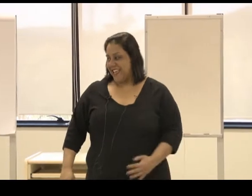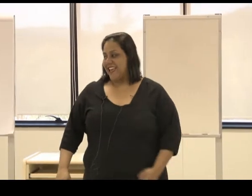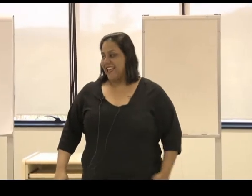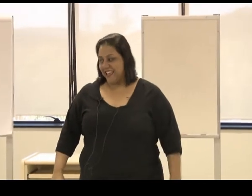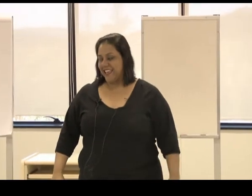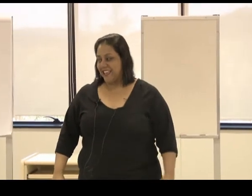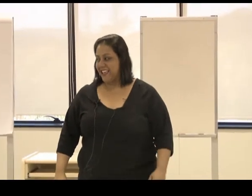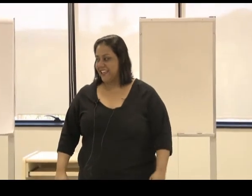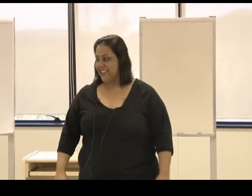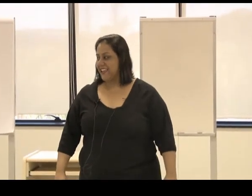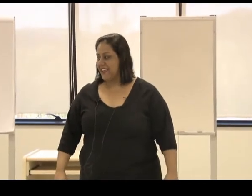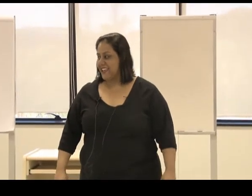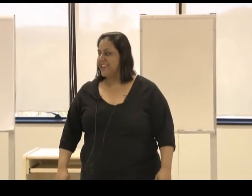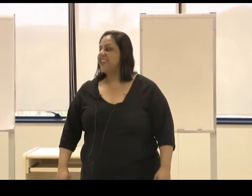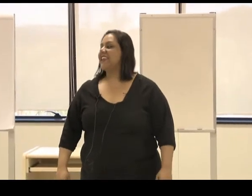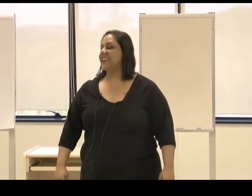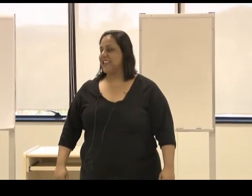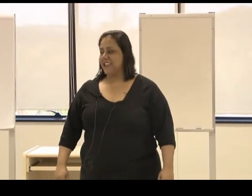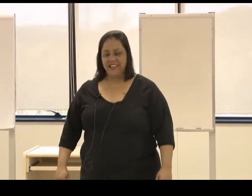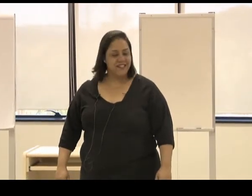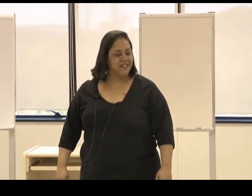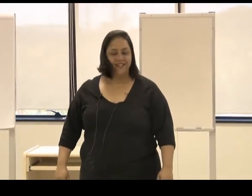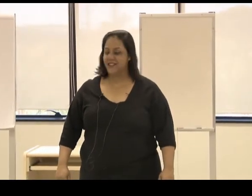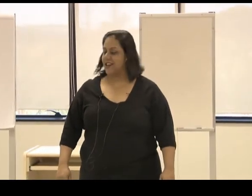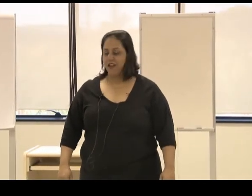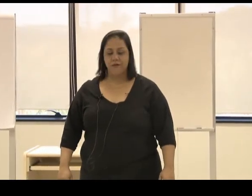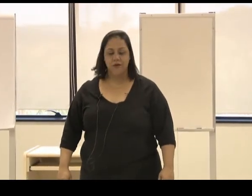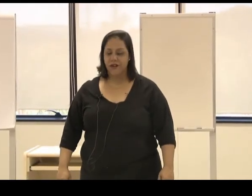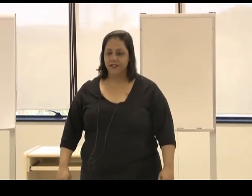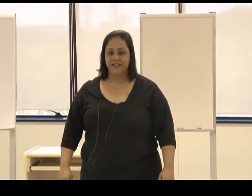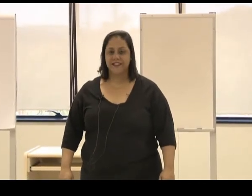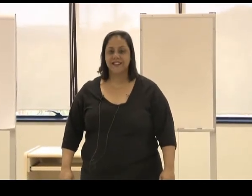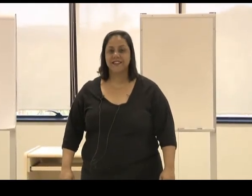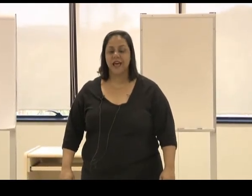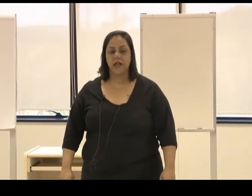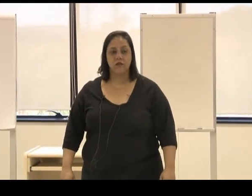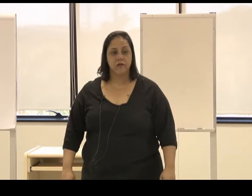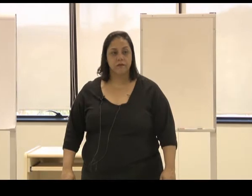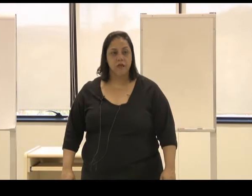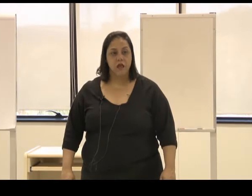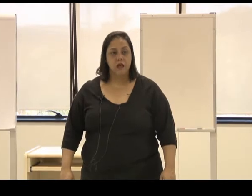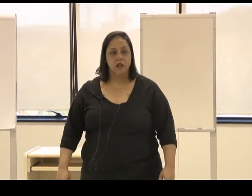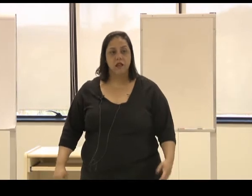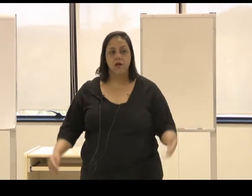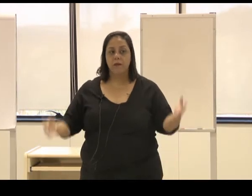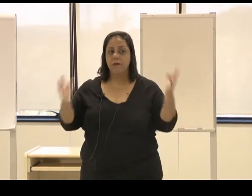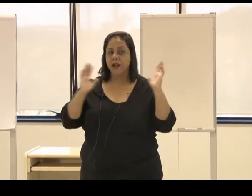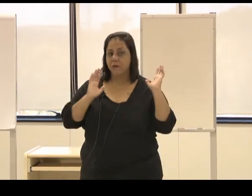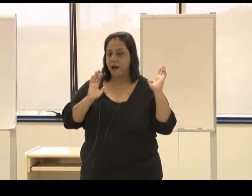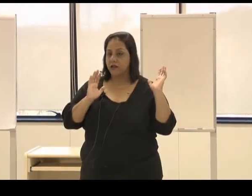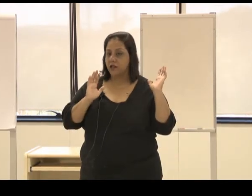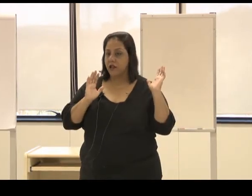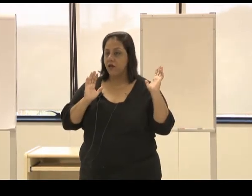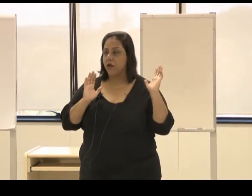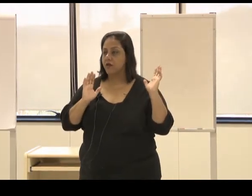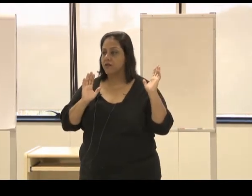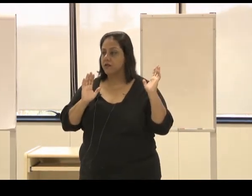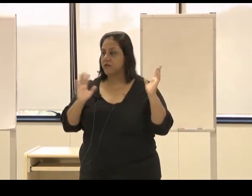Se a pessoa começar só por 1, 2, 3, você já vai embora. Certo? Então, a primeira parte dali eu quero que vocês vejam